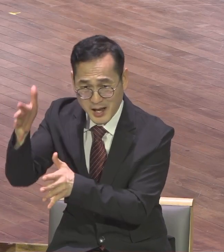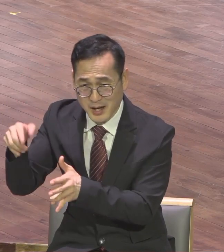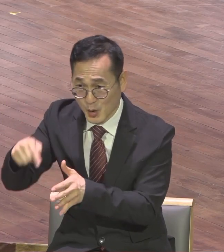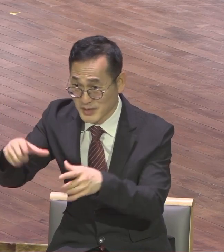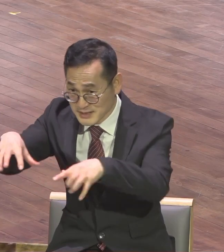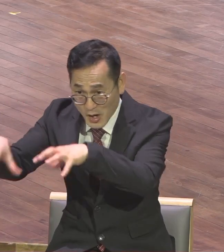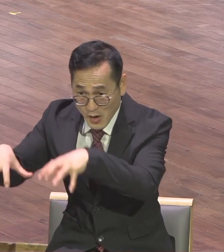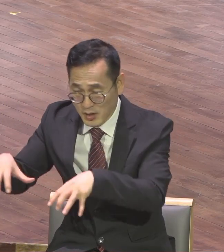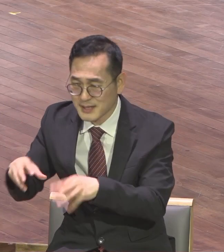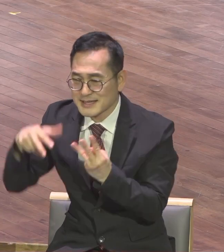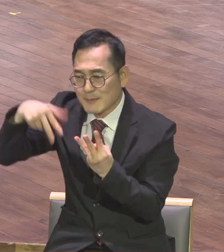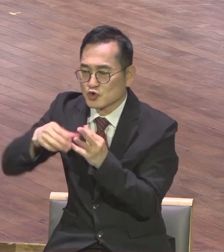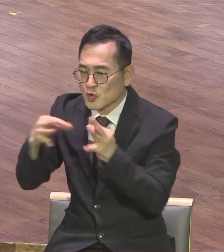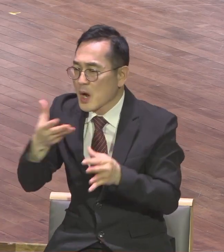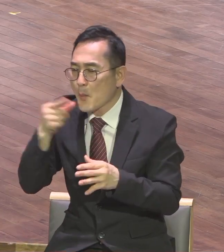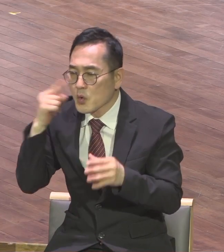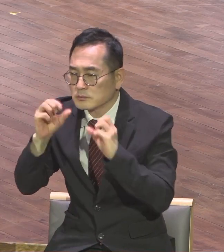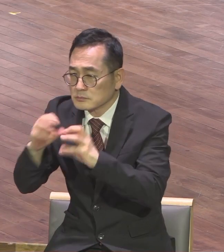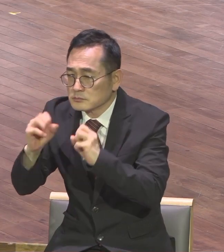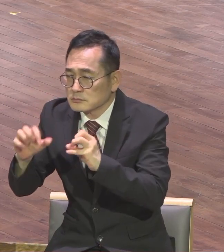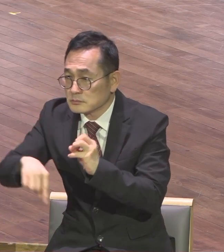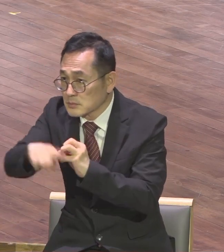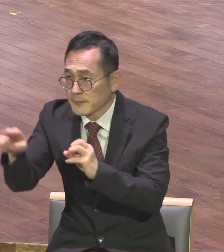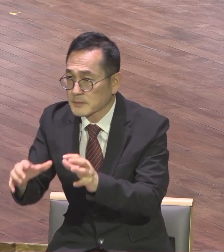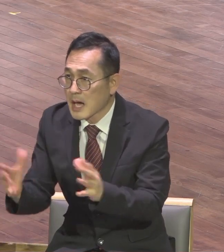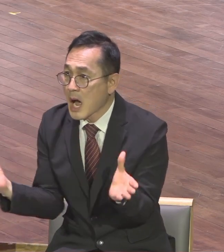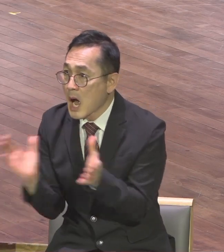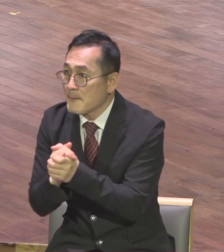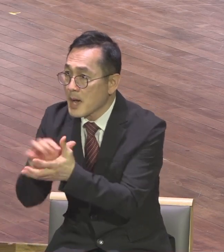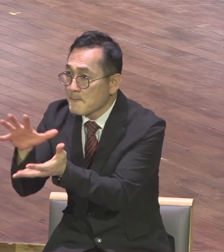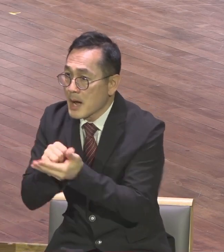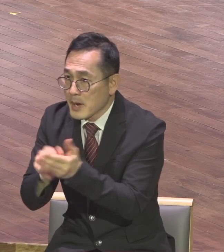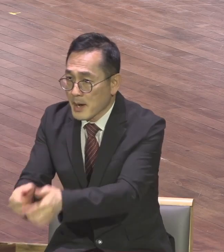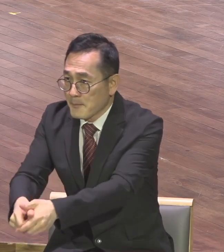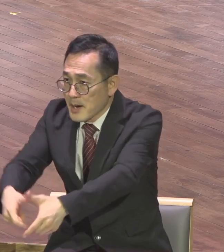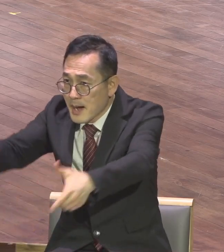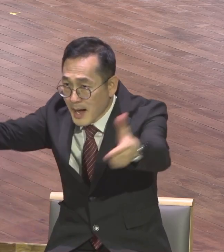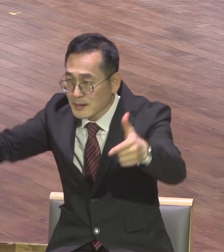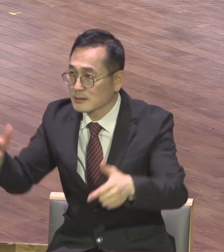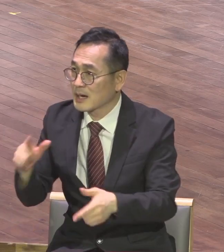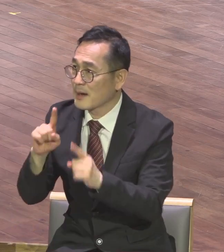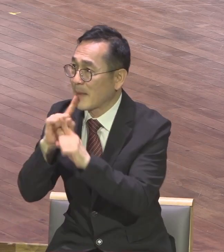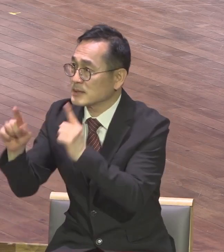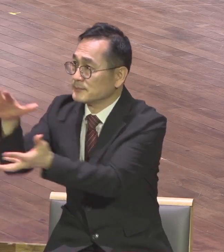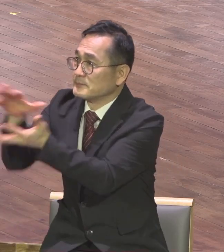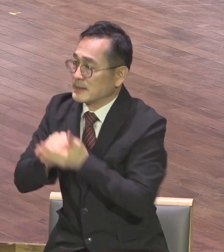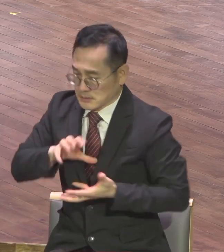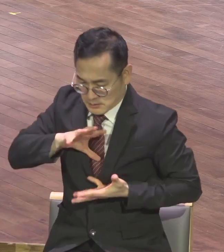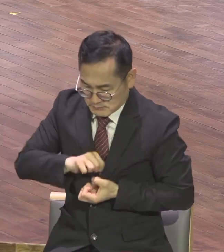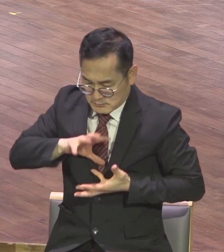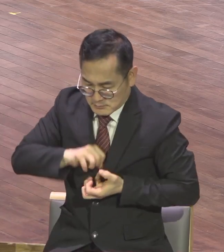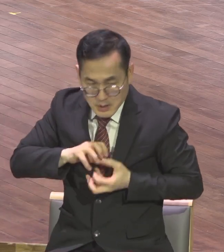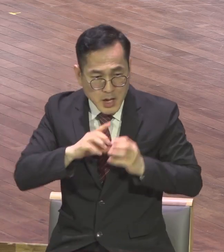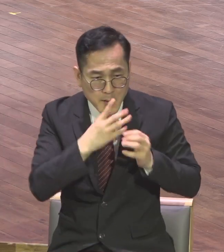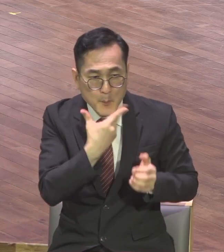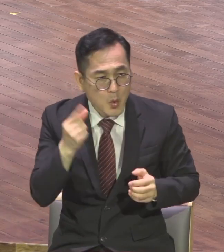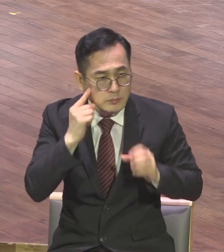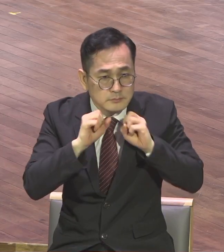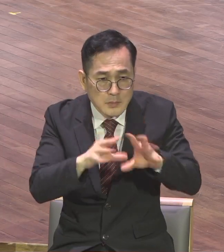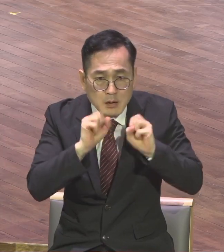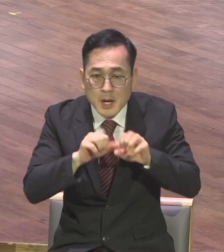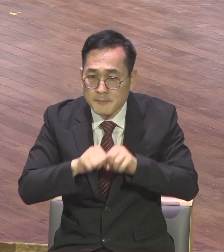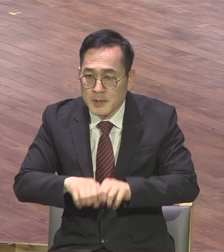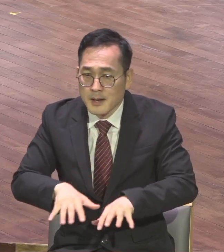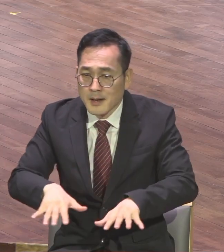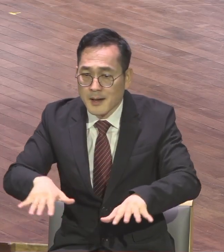모였었냐? 바울이 3주 동안 증거한 그 메시지를 다 전부 개인화돼가지고 이것을 이 현장을 그냥 대살로니카